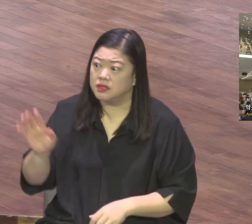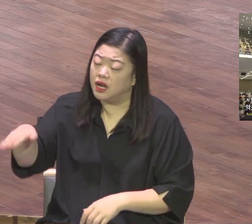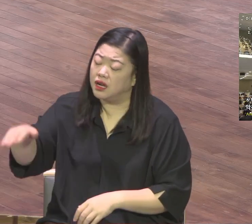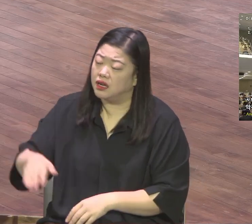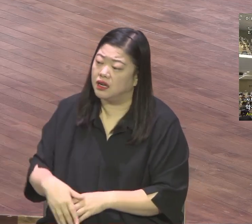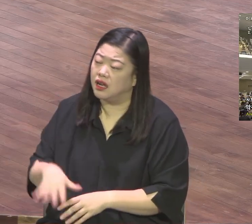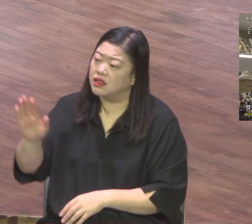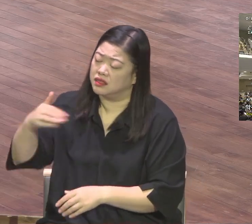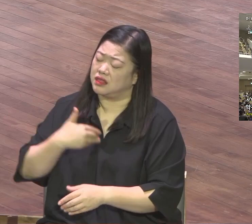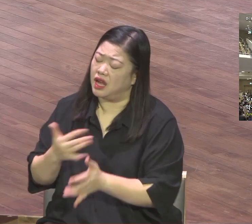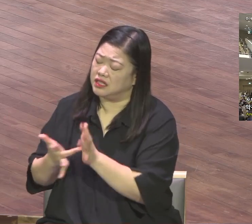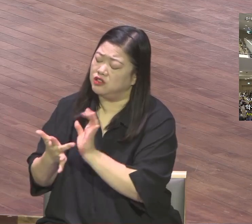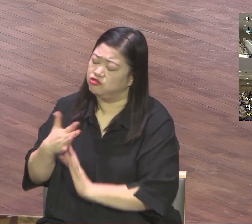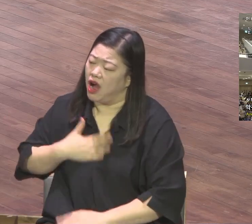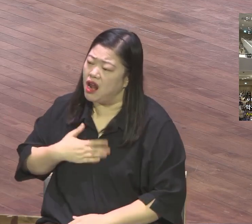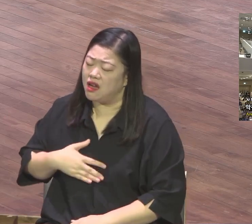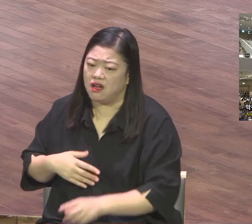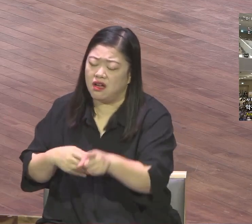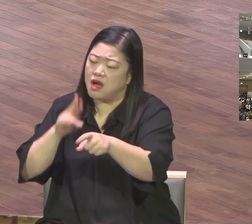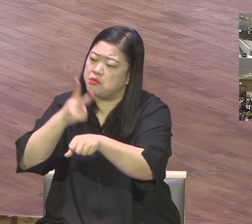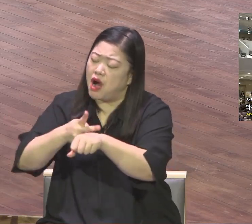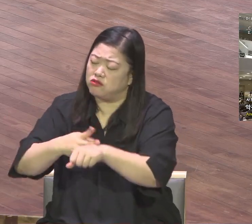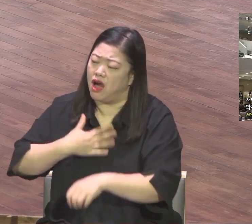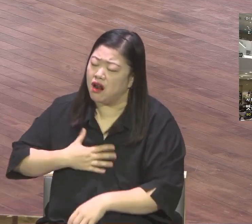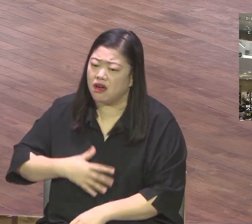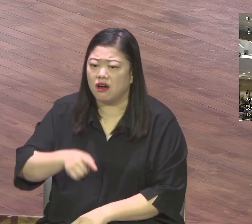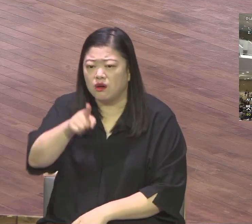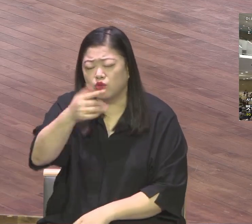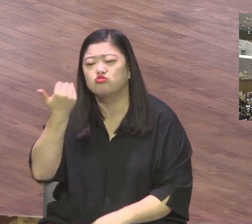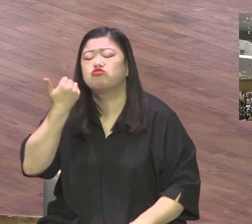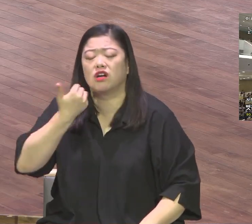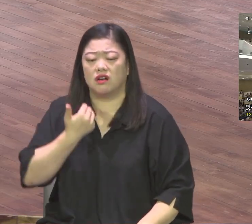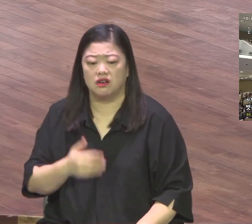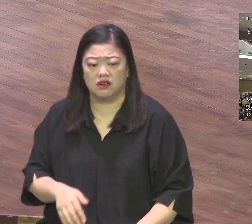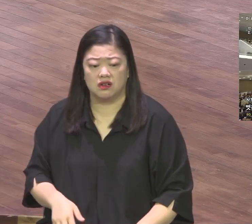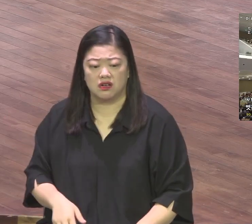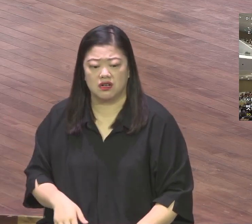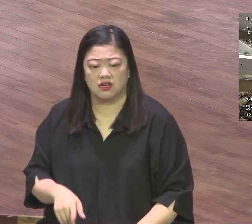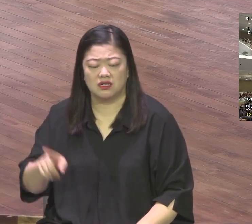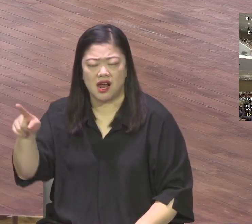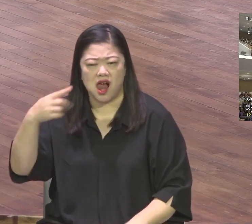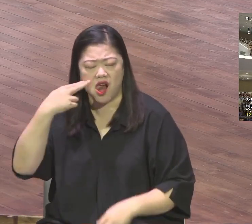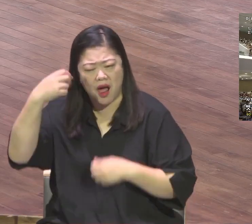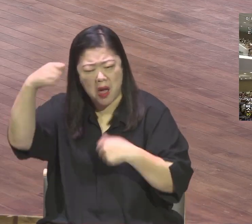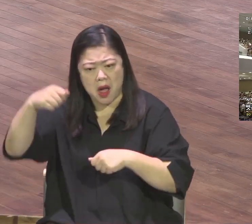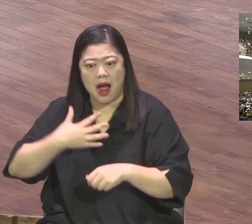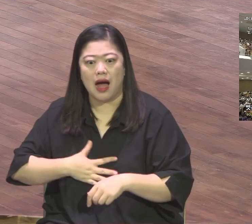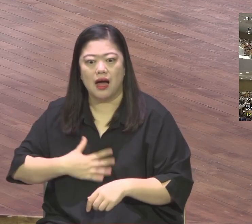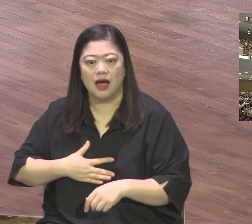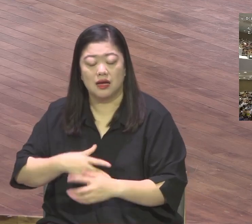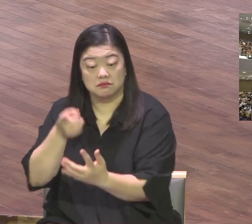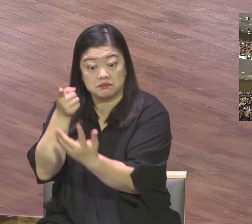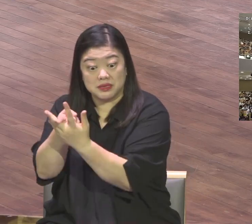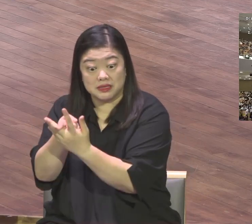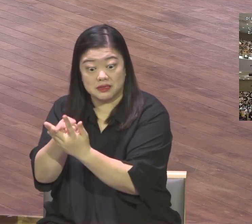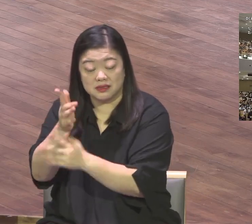사람이 그들에게 뛰어올라 눌려 이기니 그들이 상하여 벗은 몸으로 그 집에서 도망하는지라.